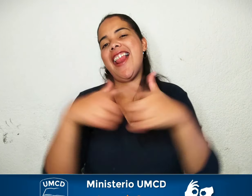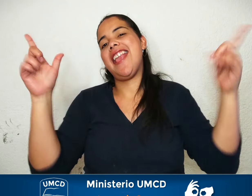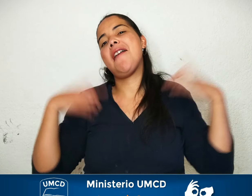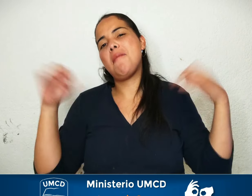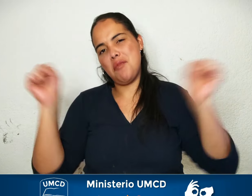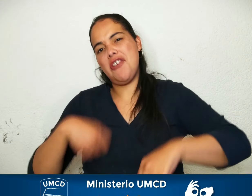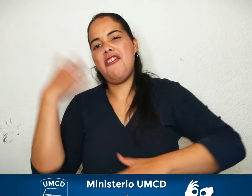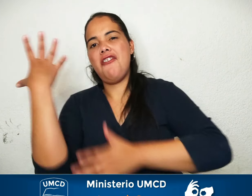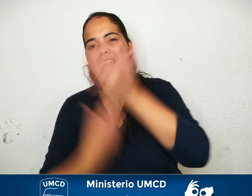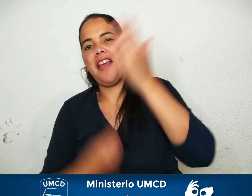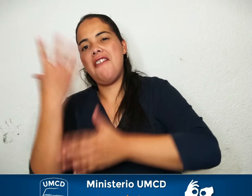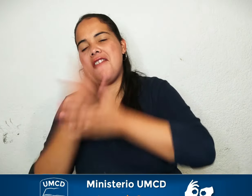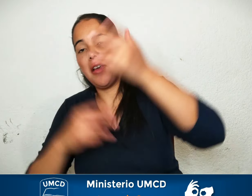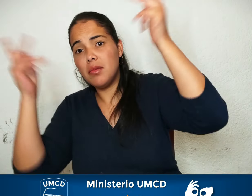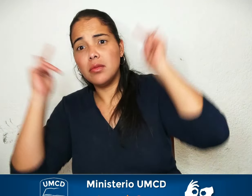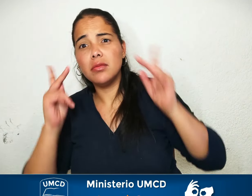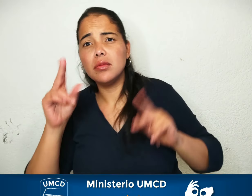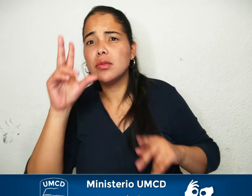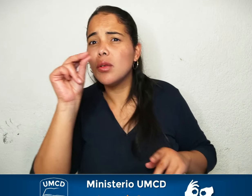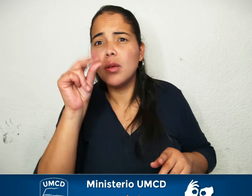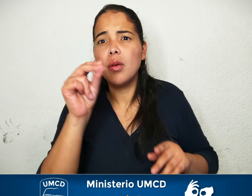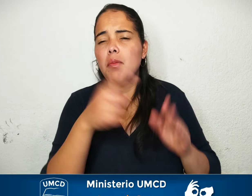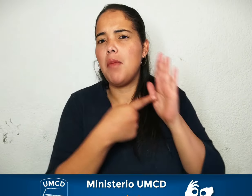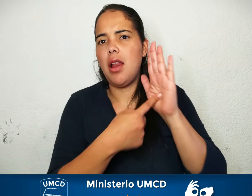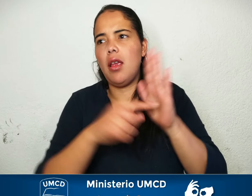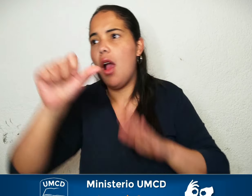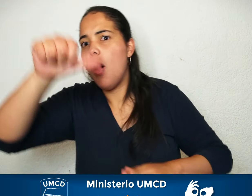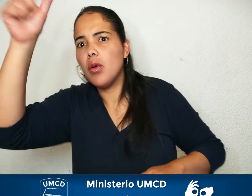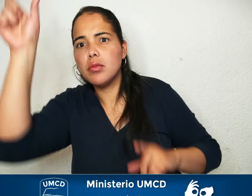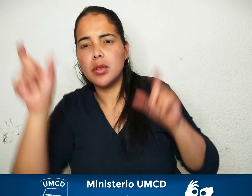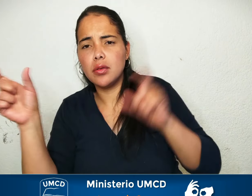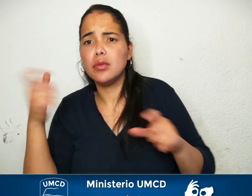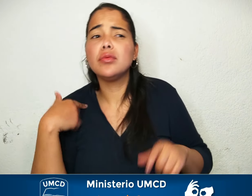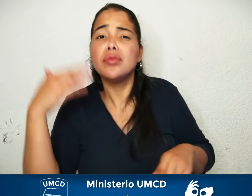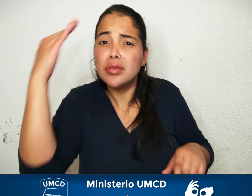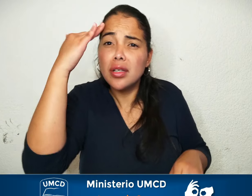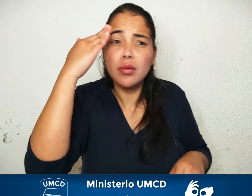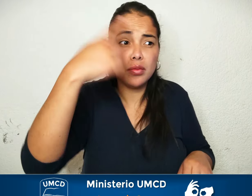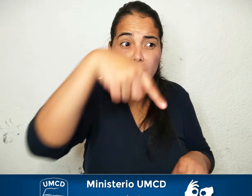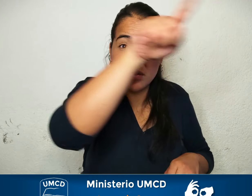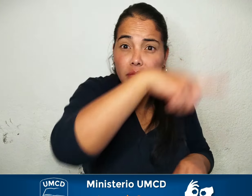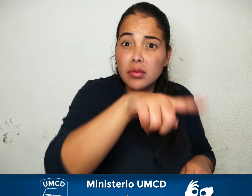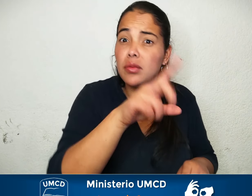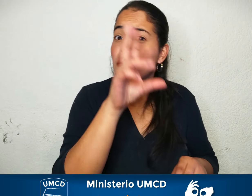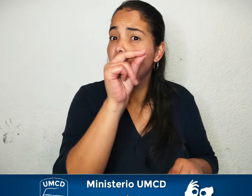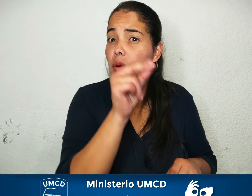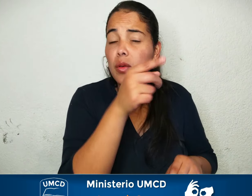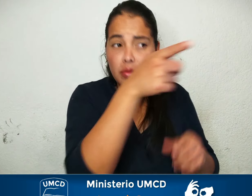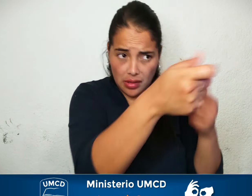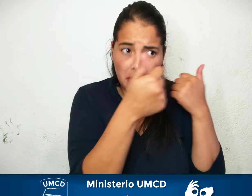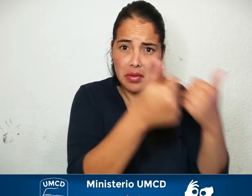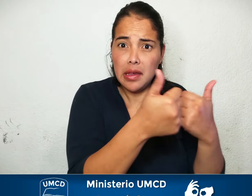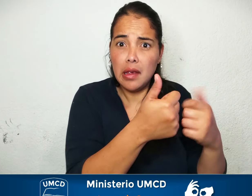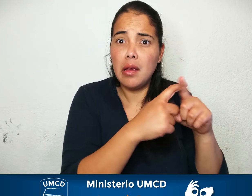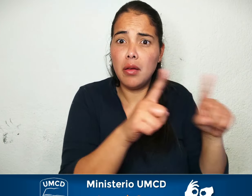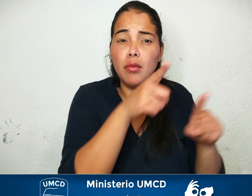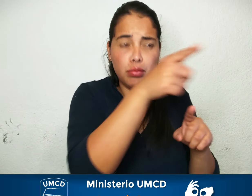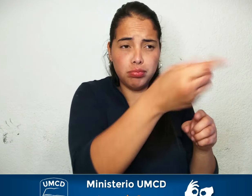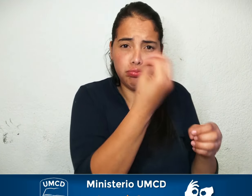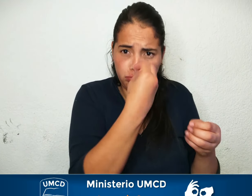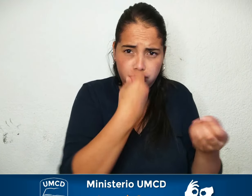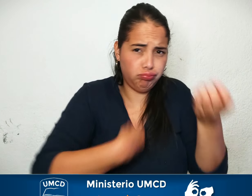fe. En otras palabras les decía, yo sé de que ustedes están haciendo algo que ante los ojos de Dios no está mal.